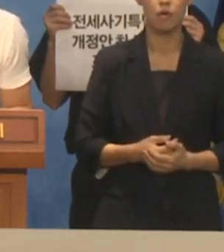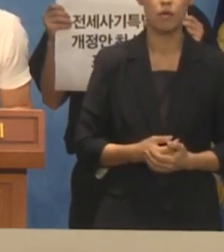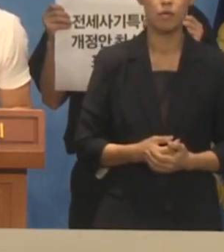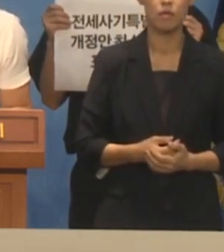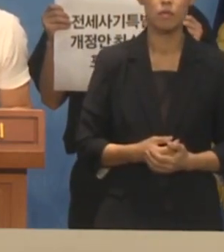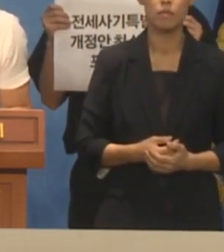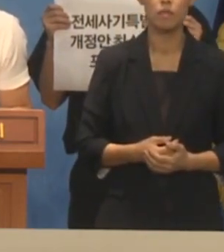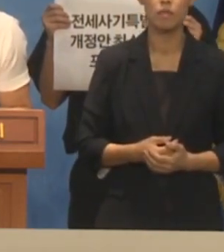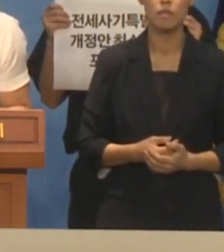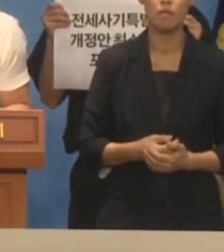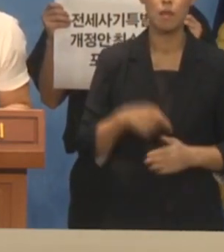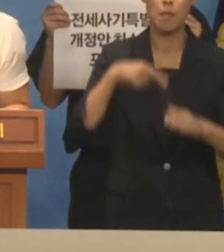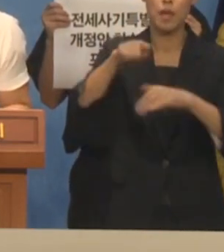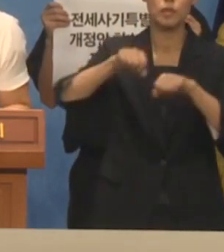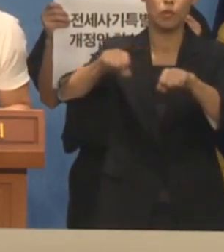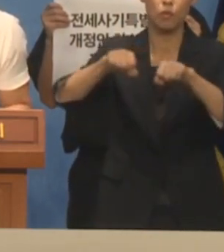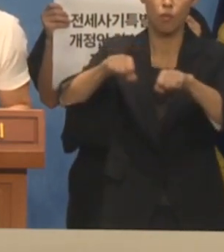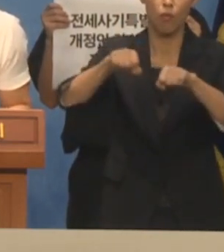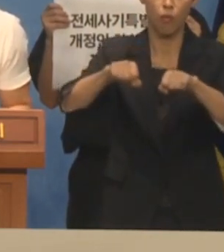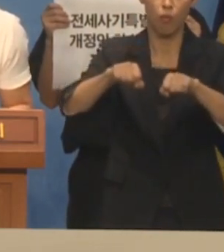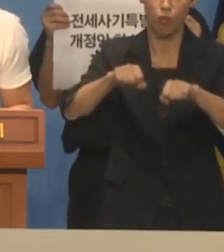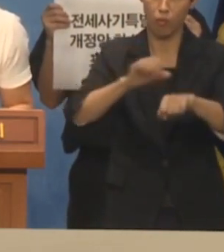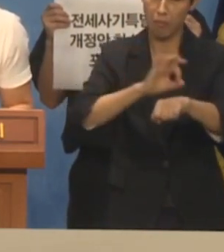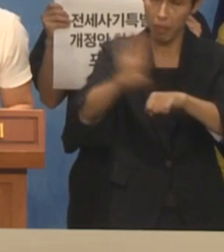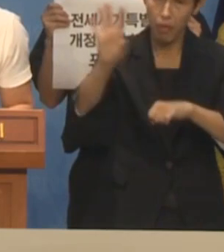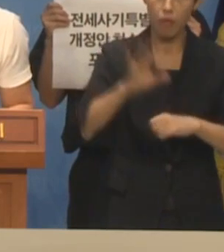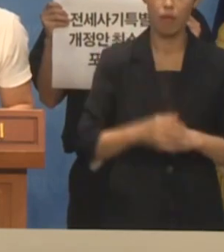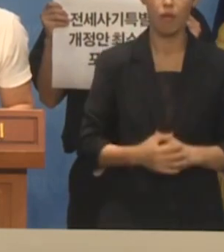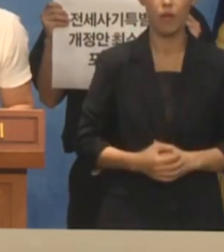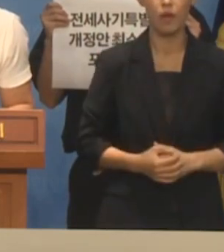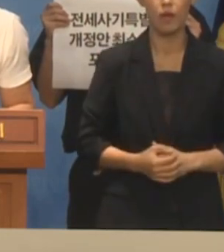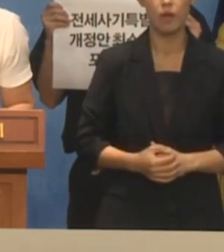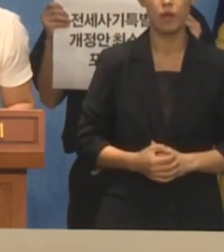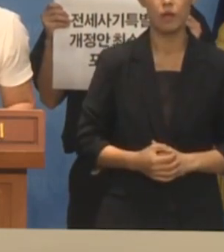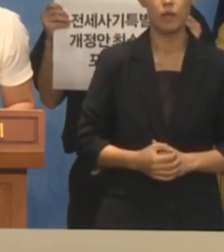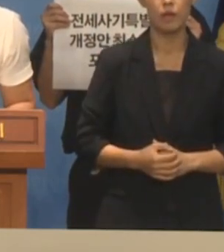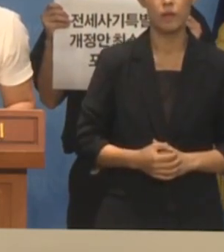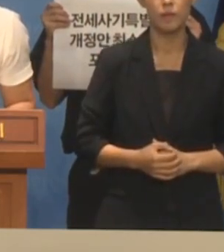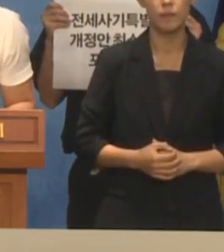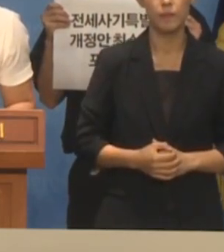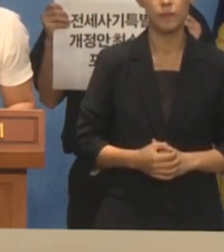외부의 청소와 적용수 관리도 제대로 되질 않고 있습니다.